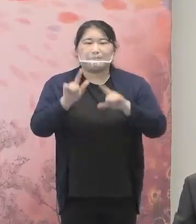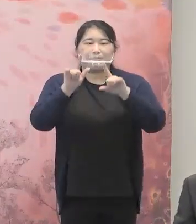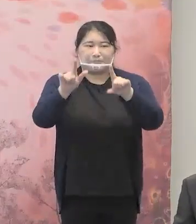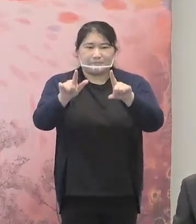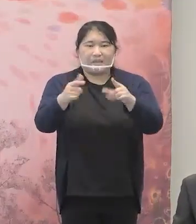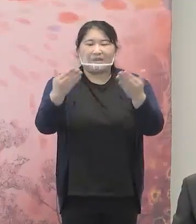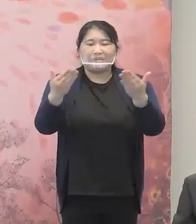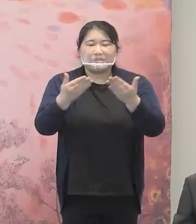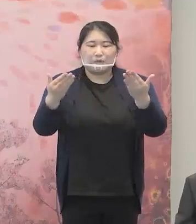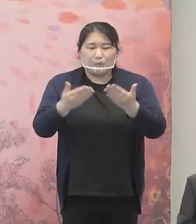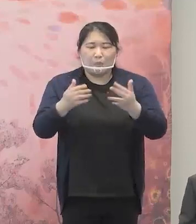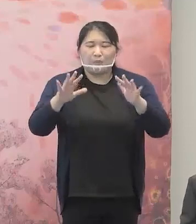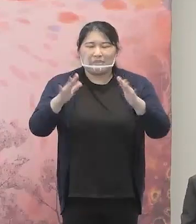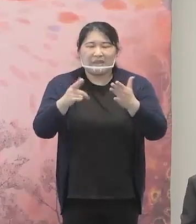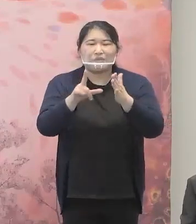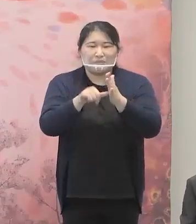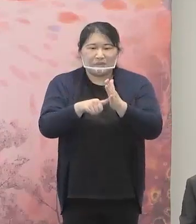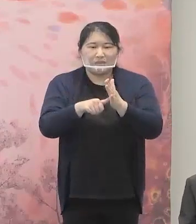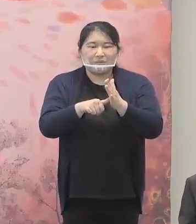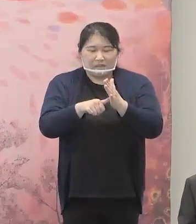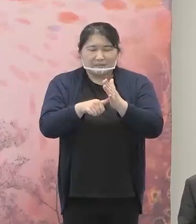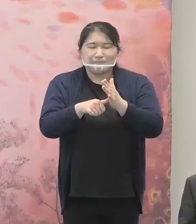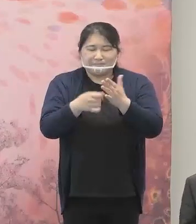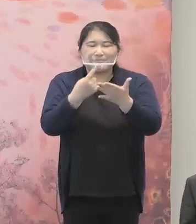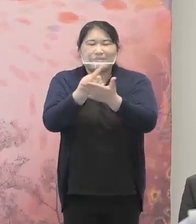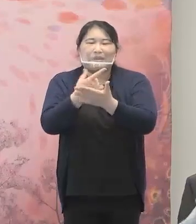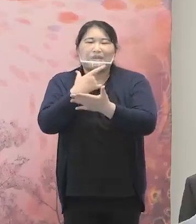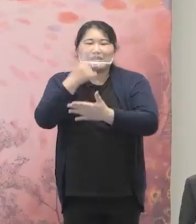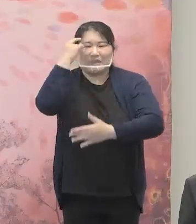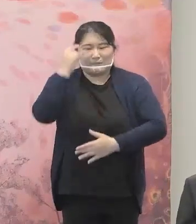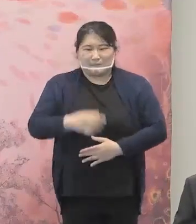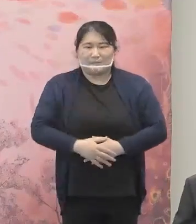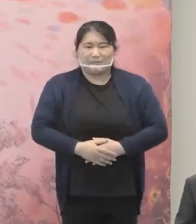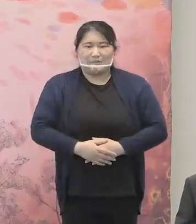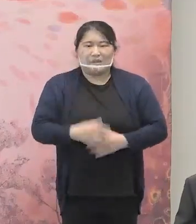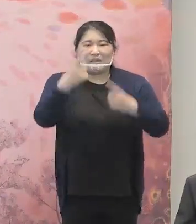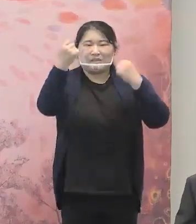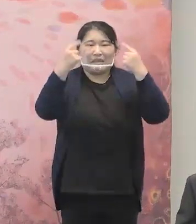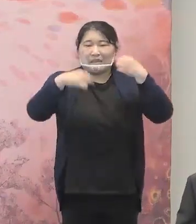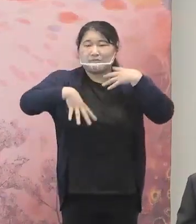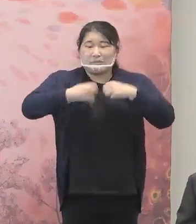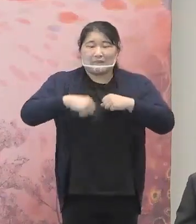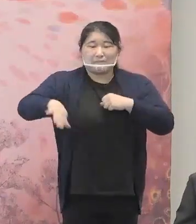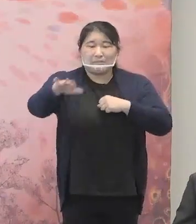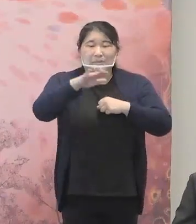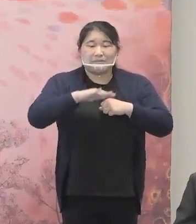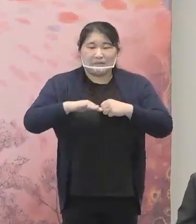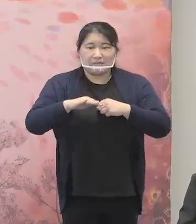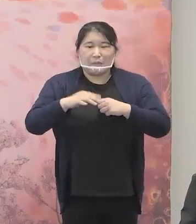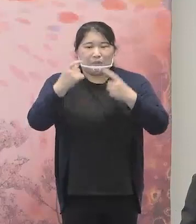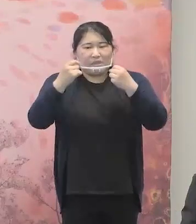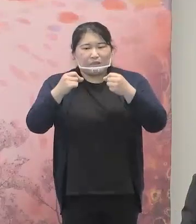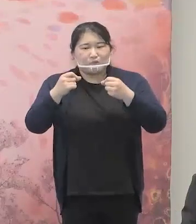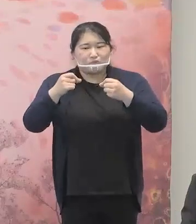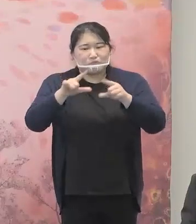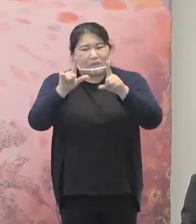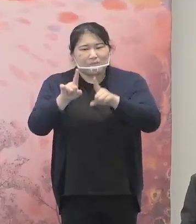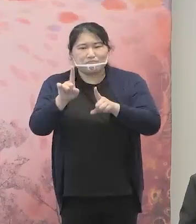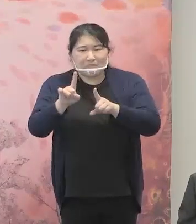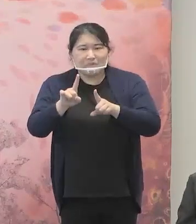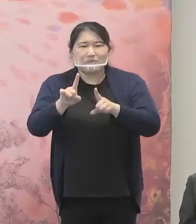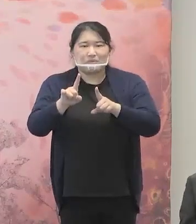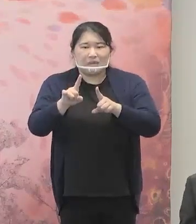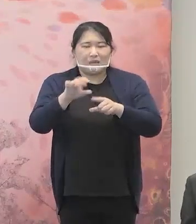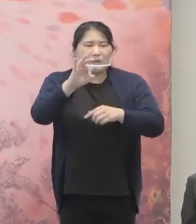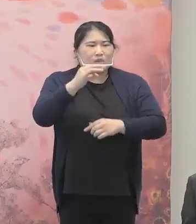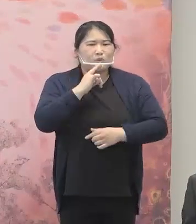務が許す限りは、できるだけ立ち会いたいと思っています。大学生の皆さんと、キャンパスライブだったり、その他